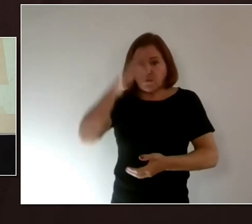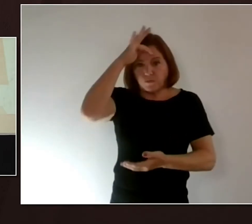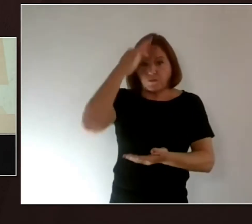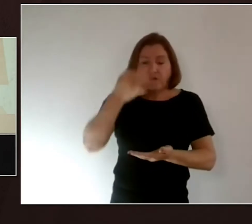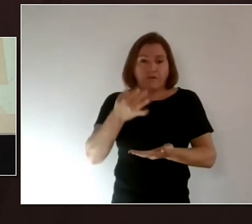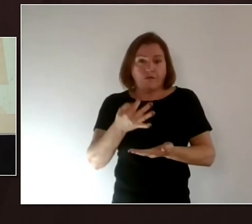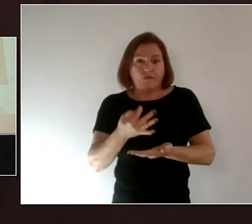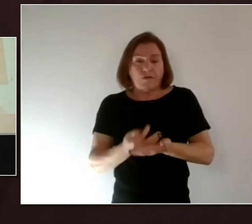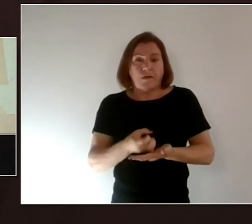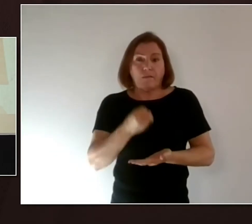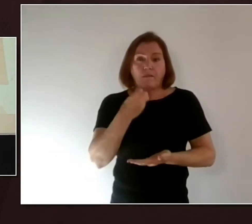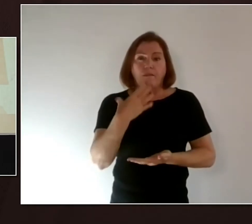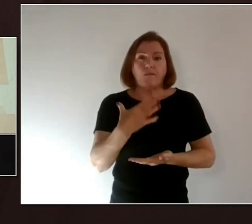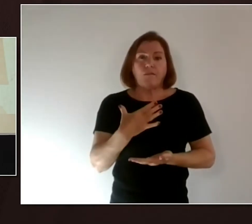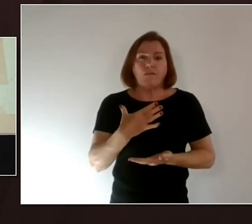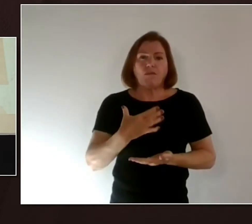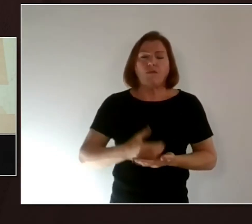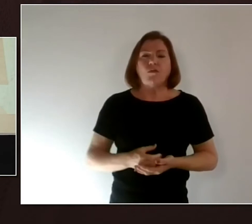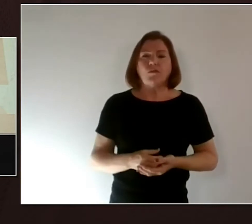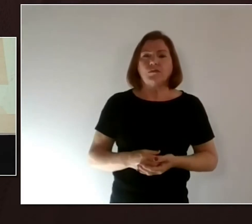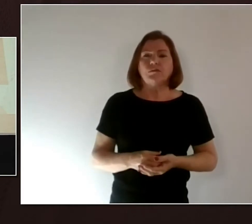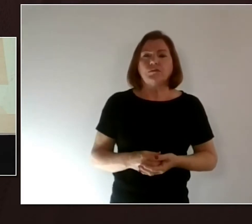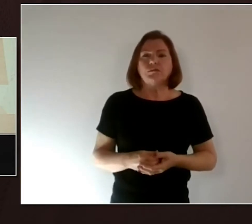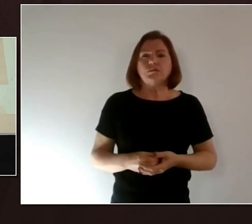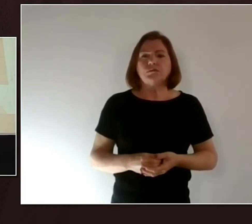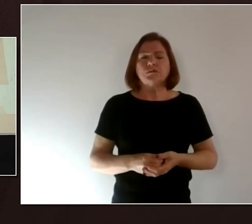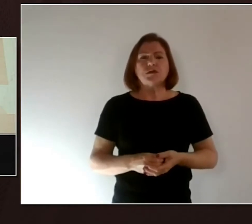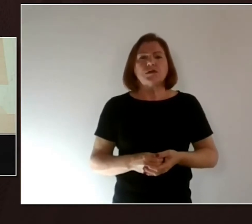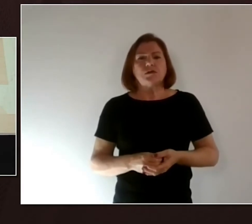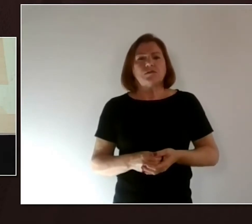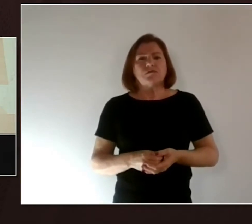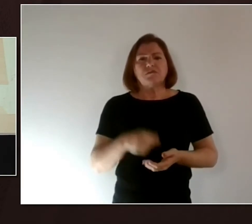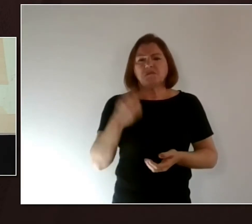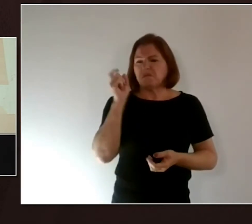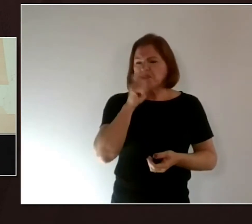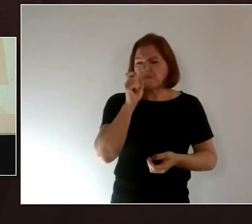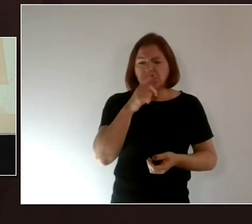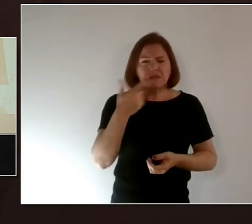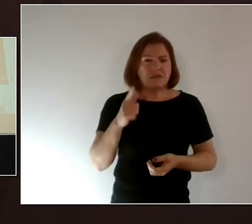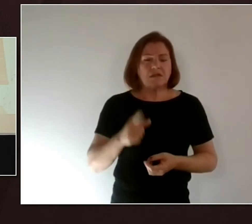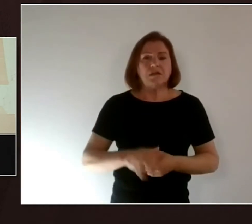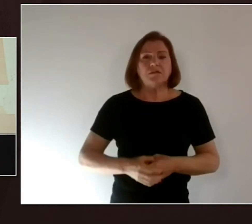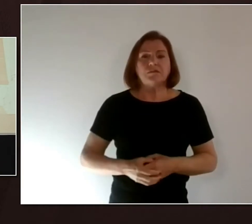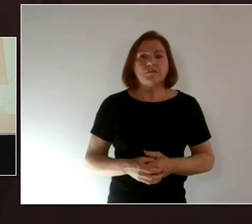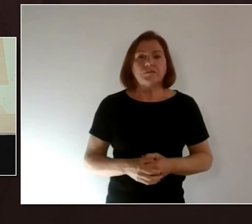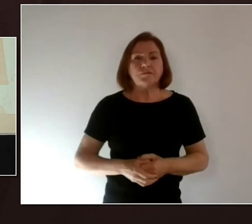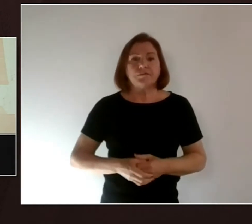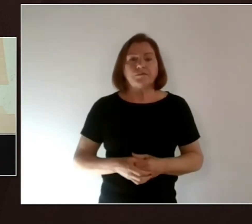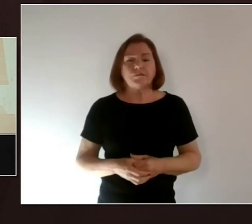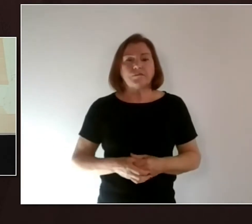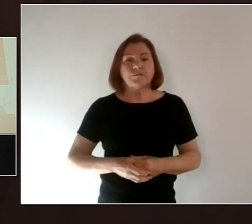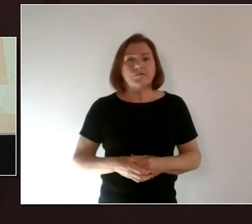isso? E capítulo 2 de 2 Coríntios, dá uma olhada.